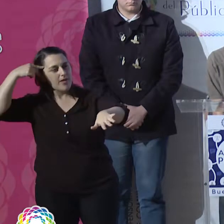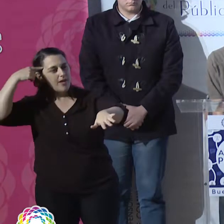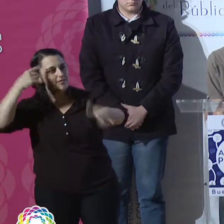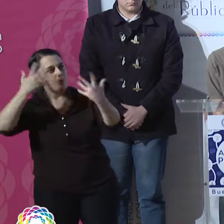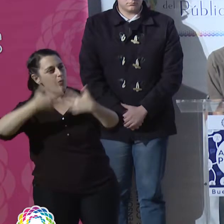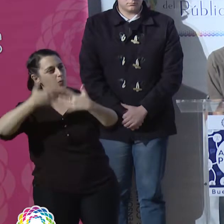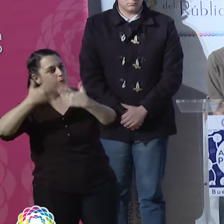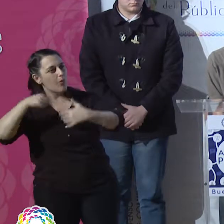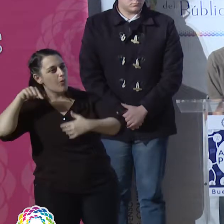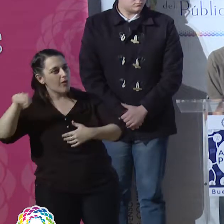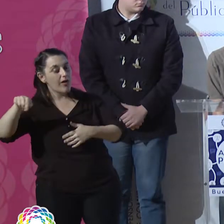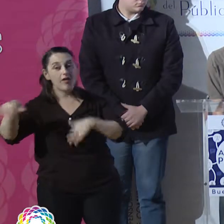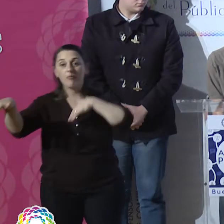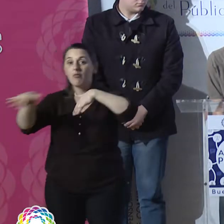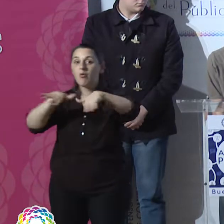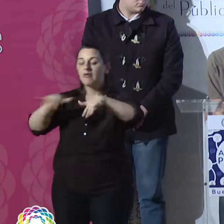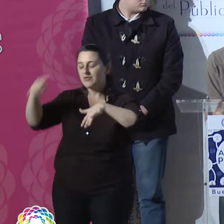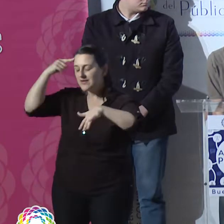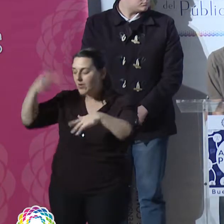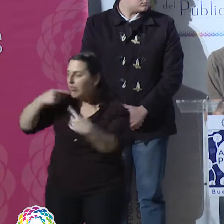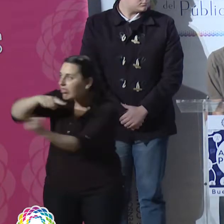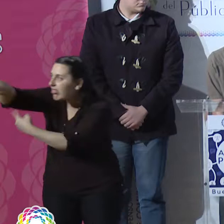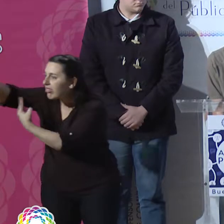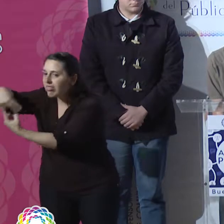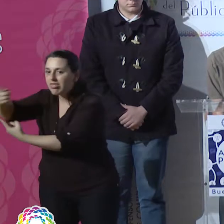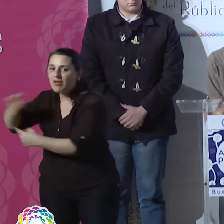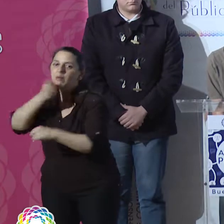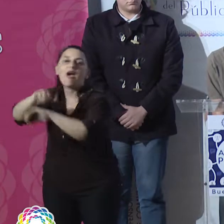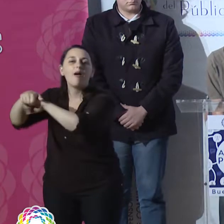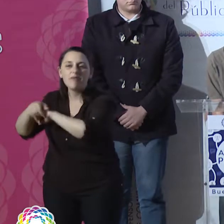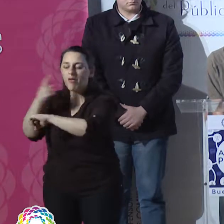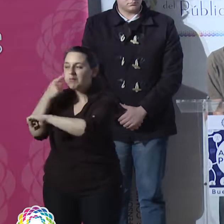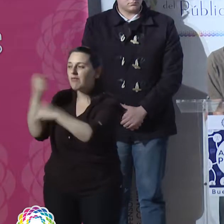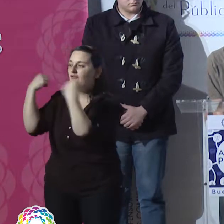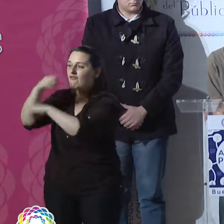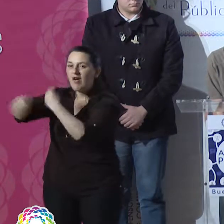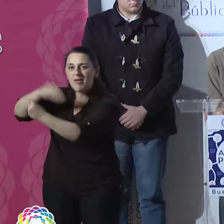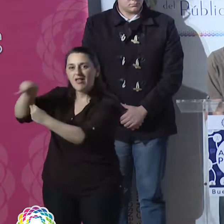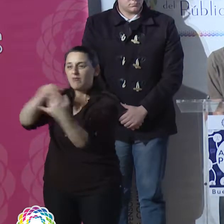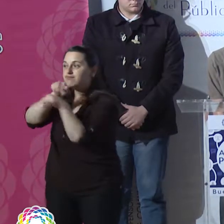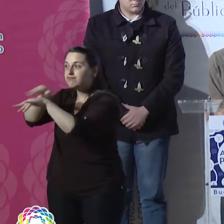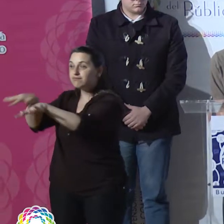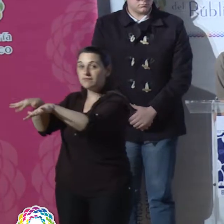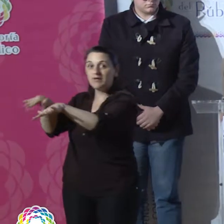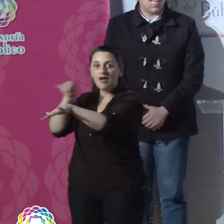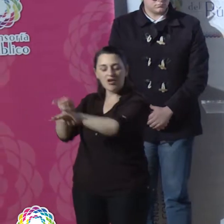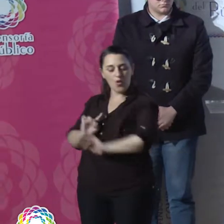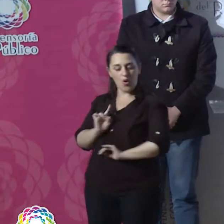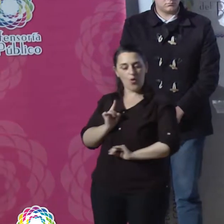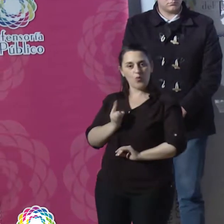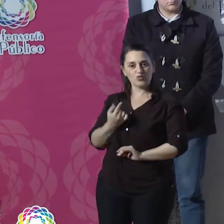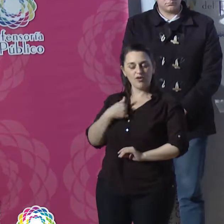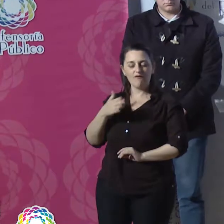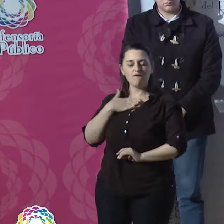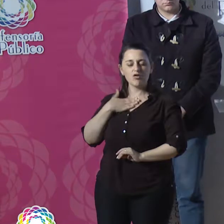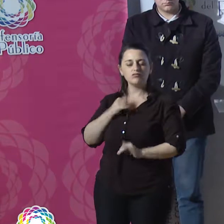en algunos casos se se vuelve tema de conversación entre amigos conocidos o familiares sentir ese orgullo de poder darle a tu